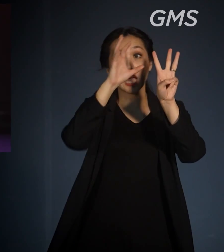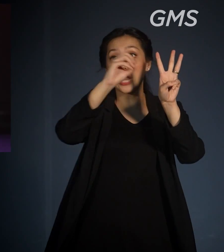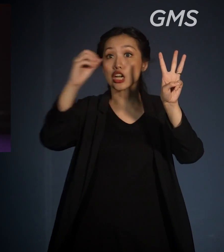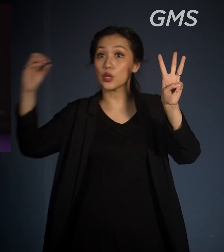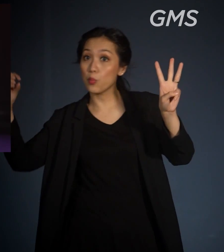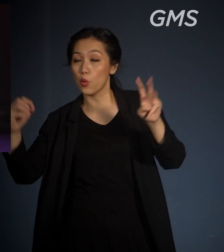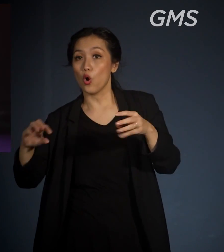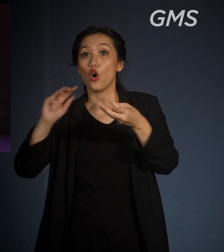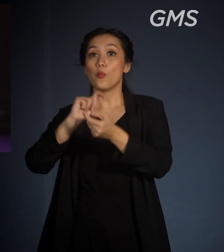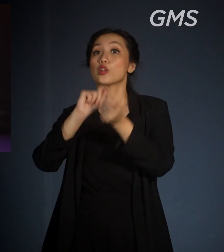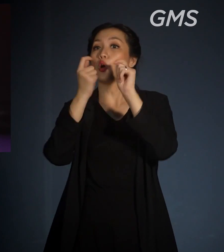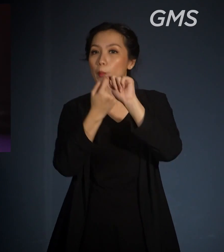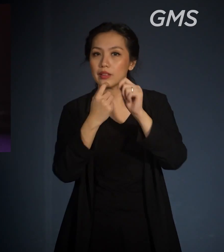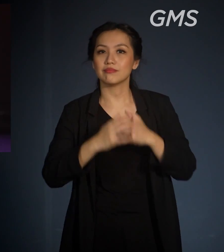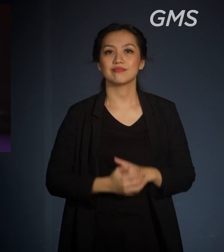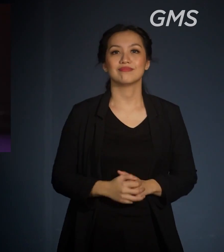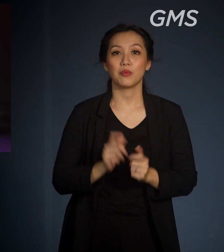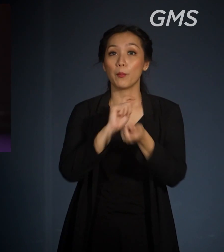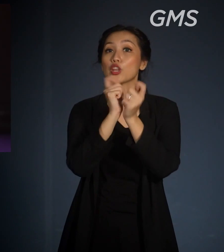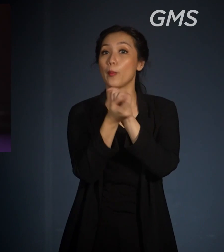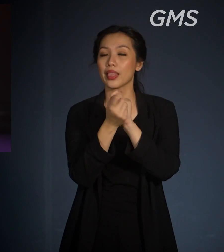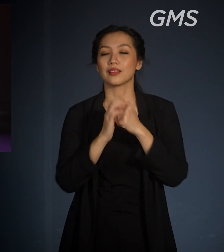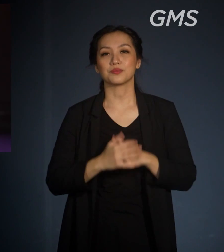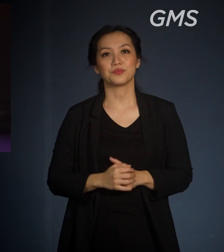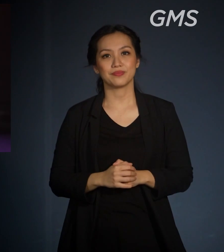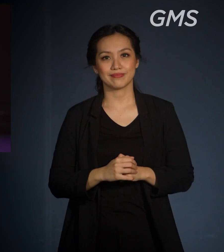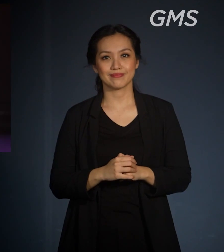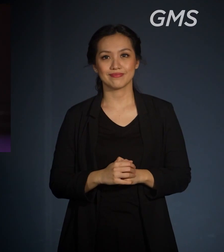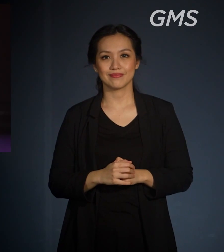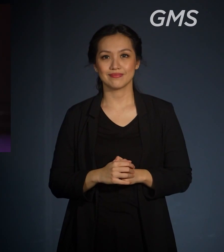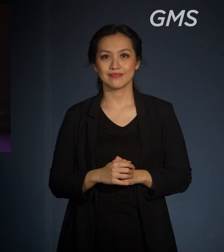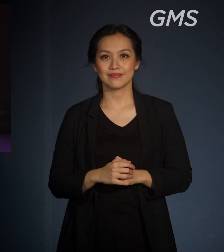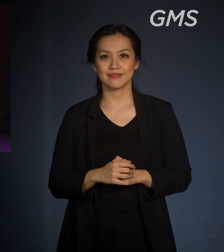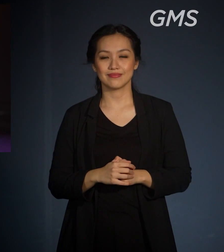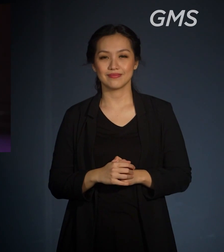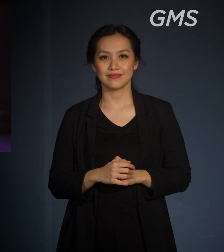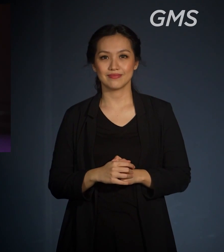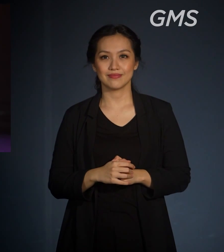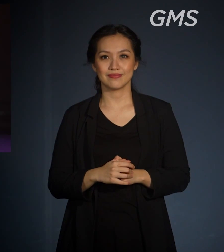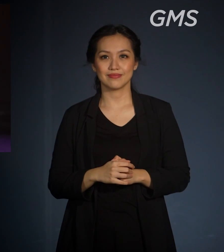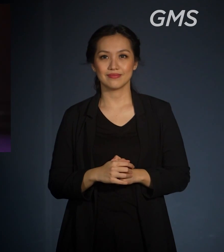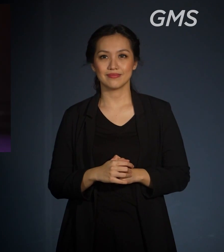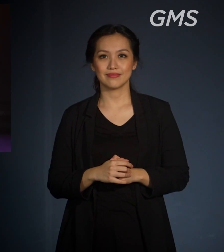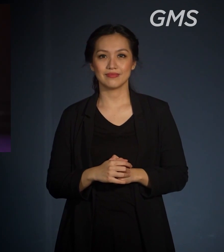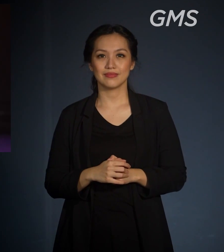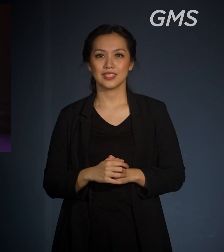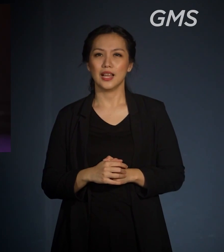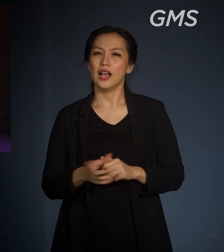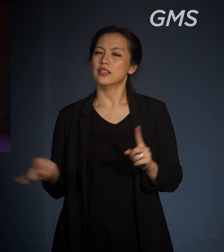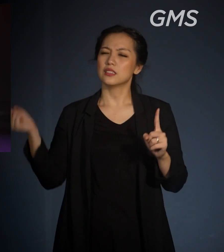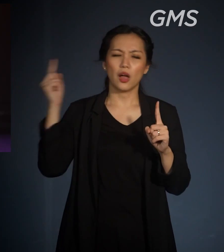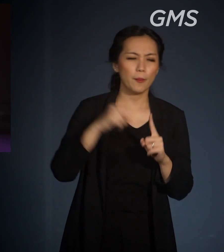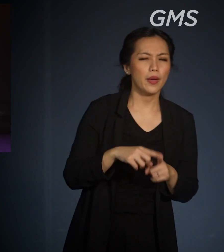guru jemaat mula-mula. Ya, bahkan Petrus di ujungnya pun dia harus mati